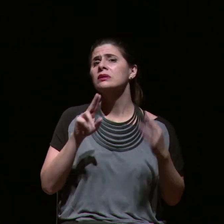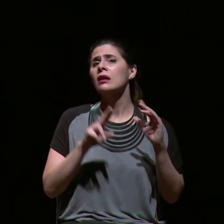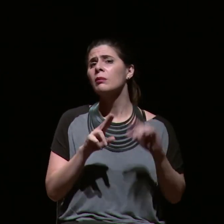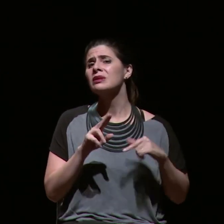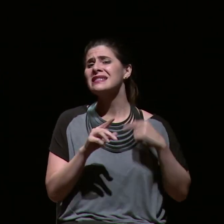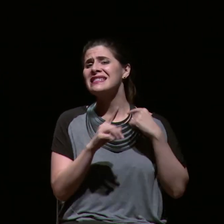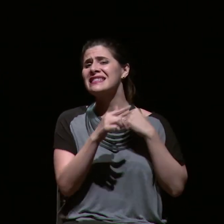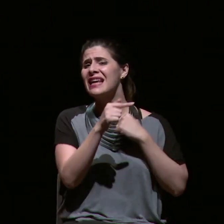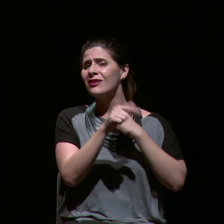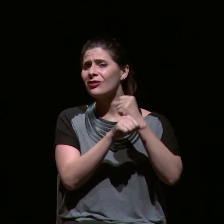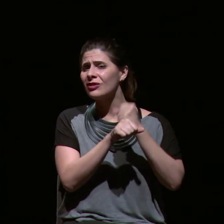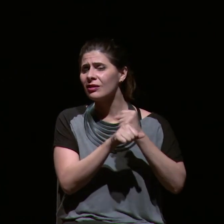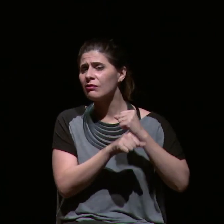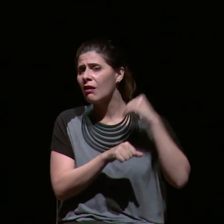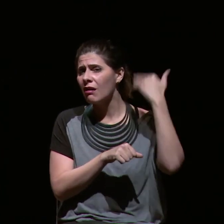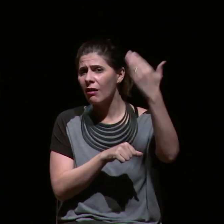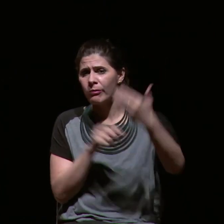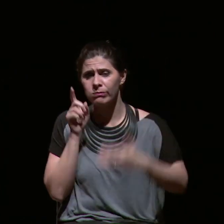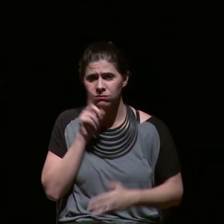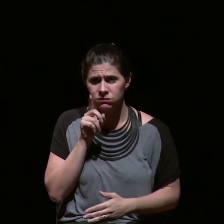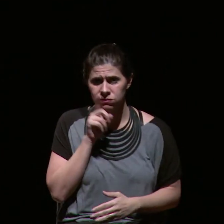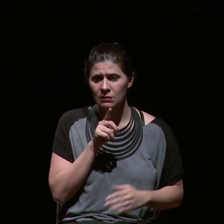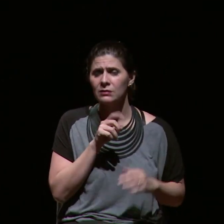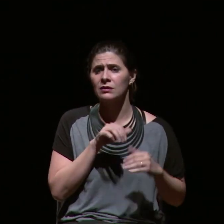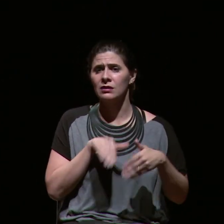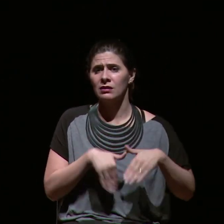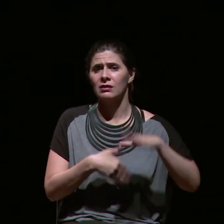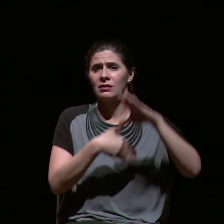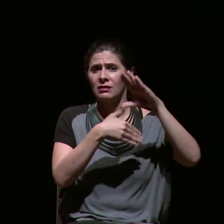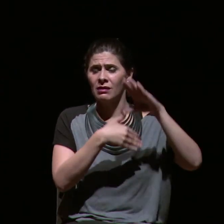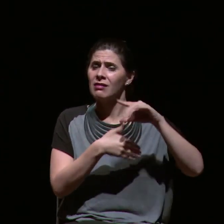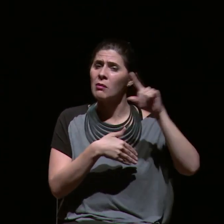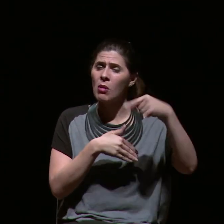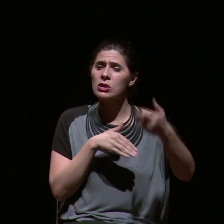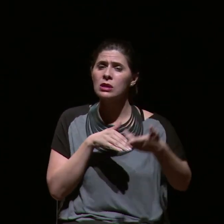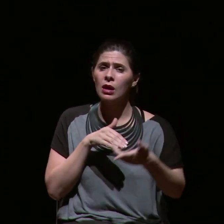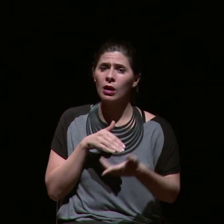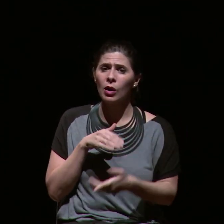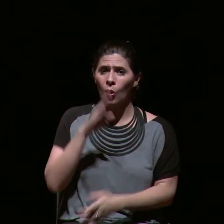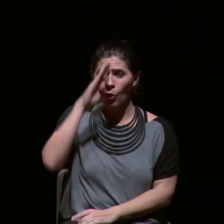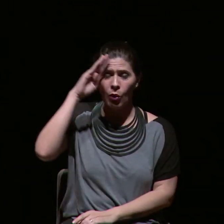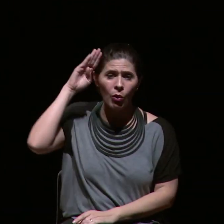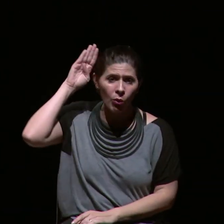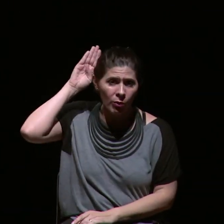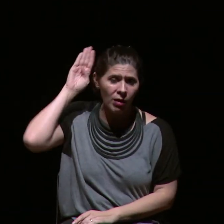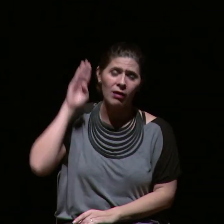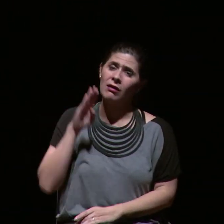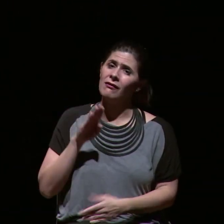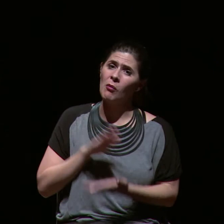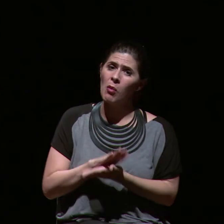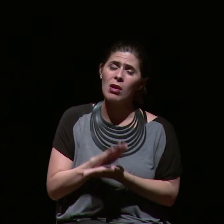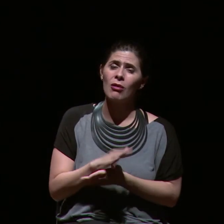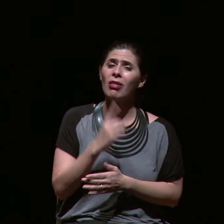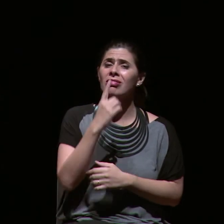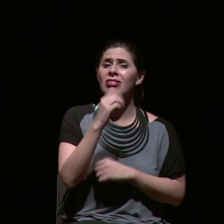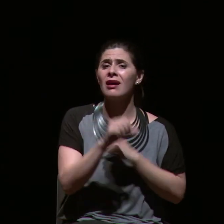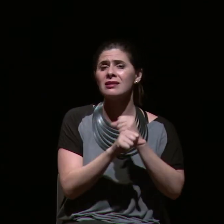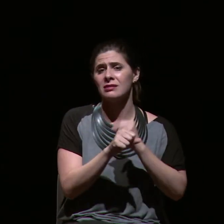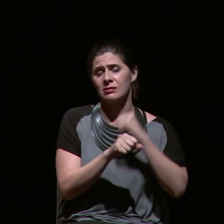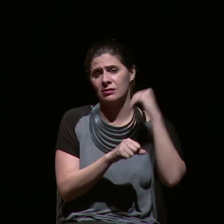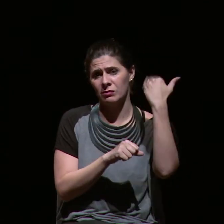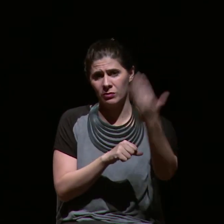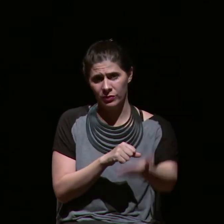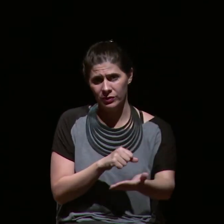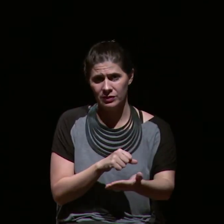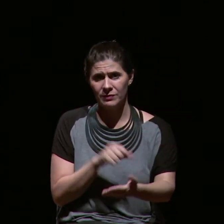Os primeiros trechos deste texto só seriam publicados em Cuba décadas depois, em 1878. Manzano obteve a liberdade 1 ano